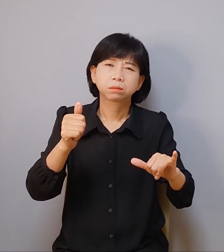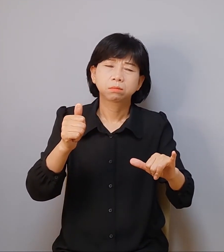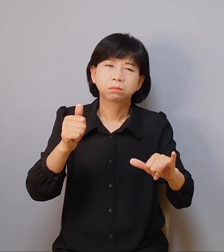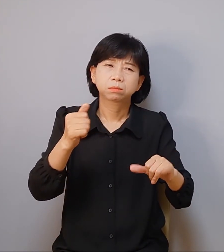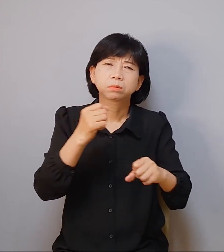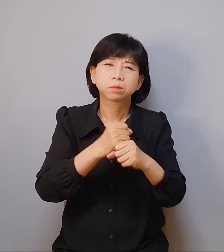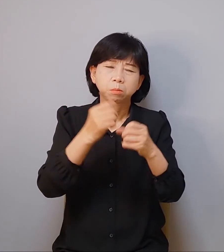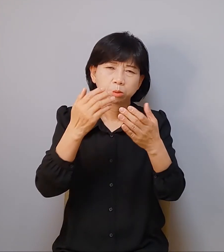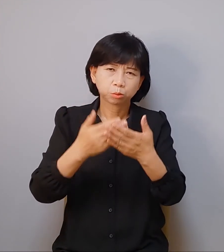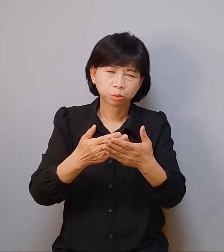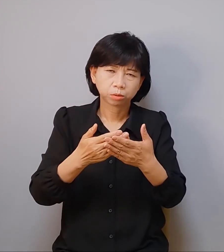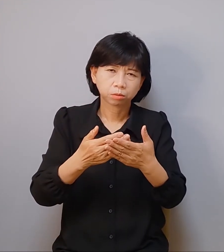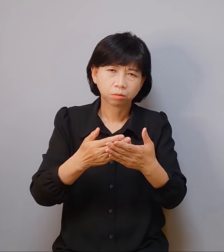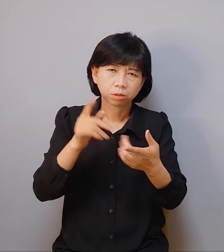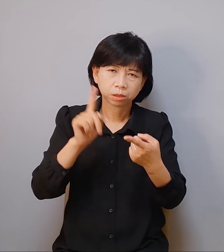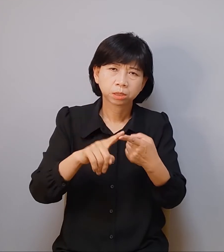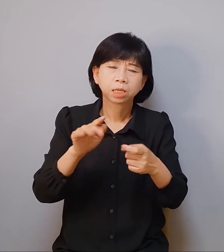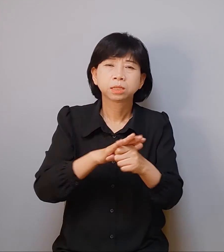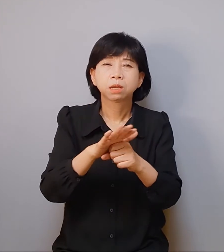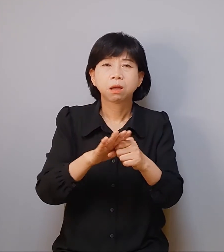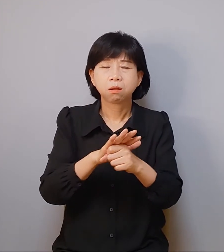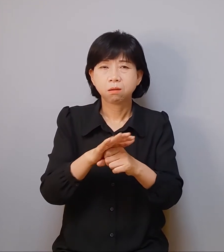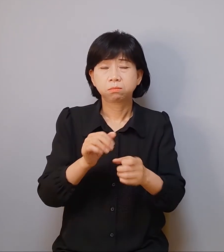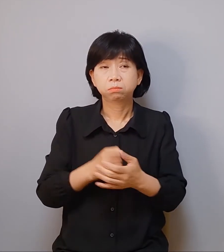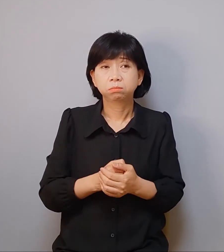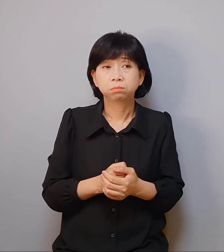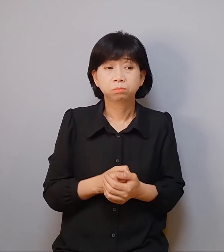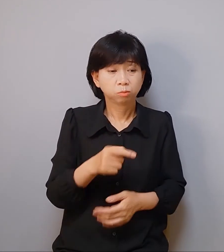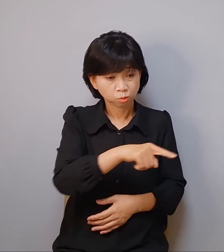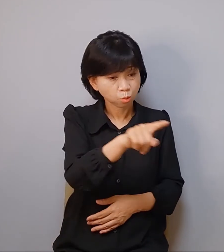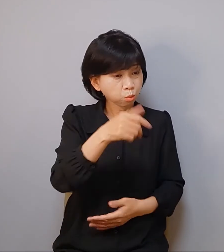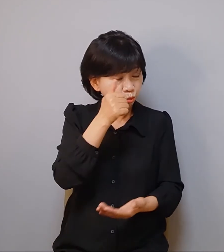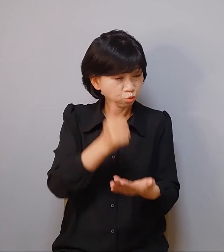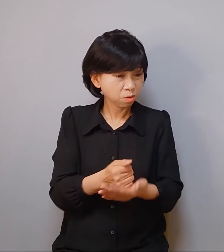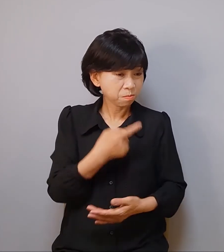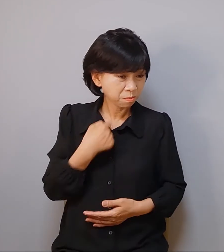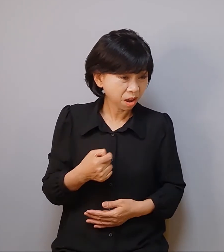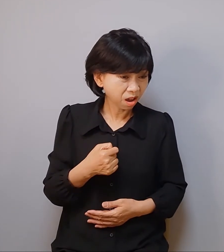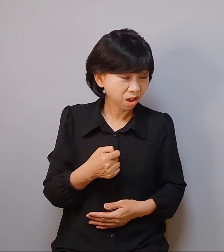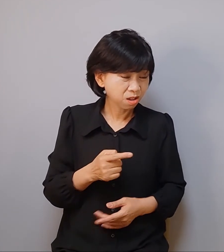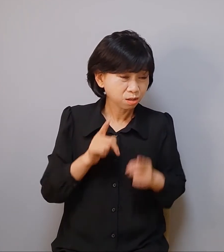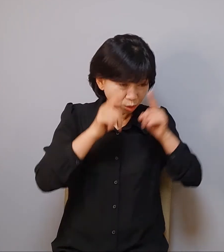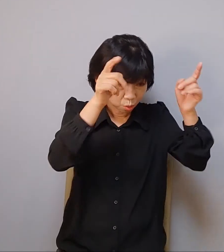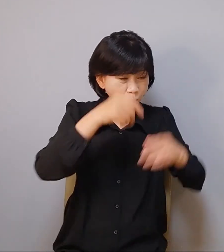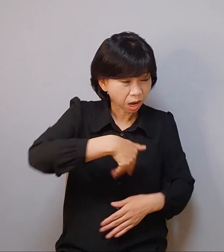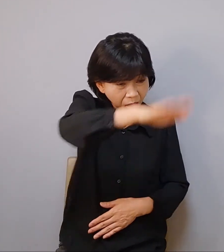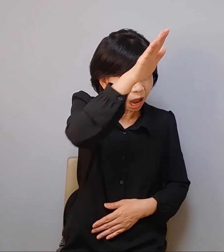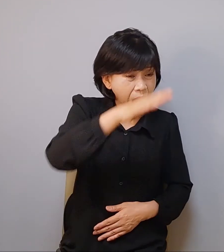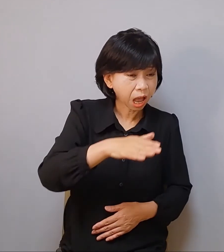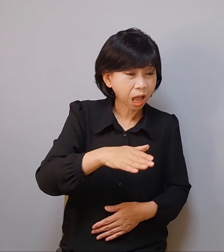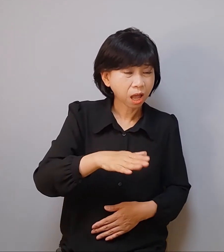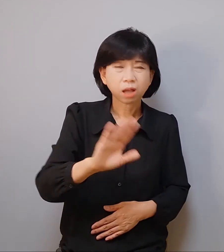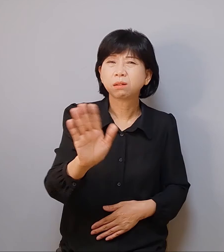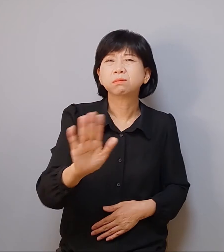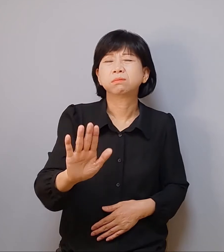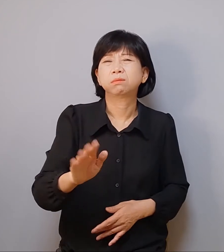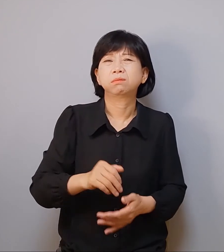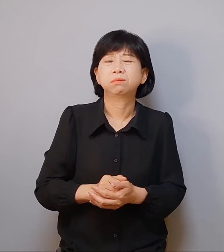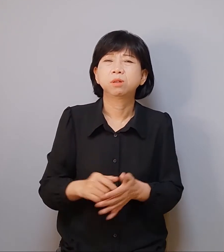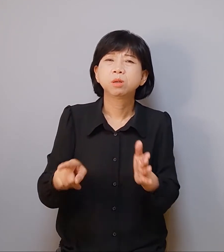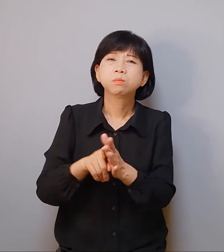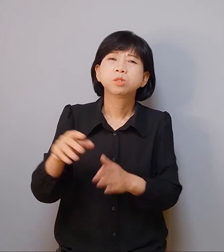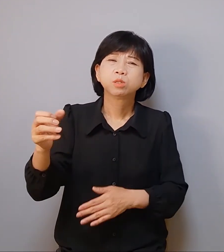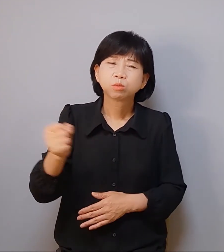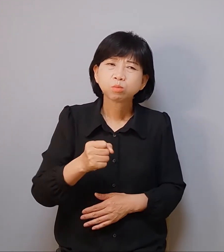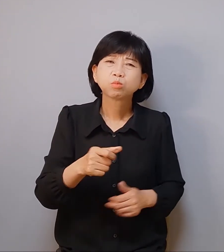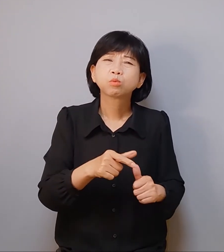사랑입니다. 죄를 지었으니 다 지옥 가라, 이게 아닌 거예요. 믿음으로 살아낼 수 있는 방법을 하나님이 주시는